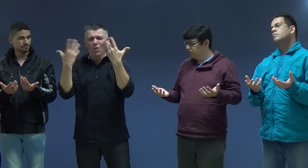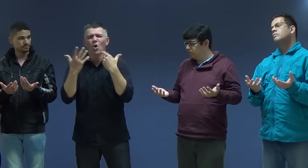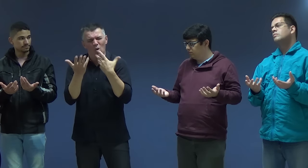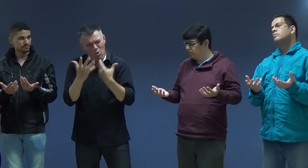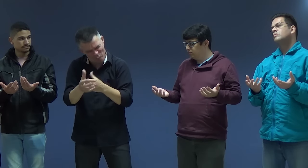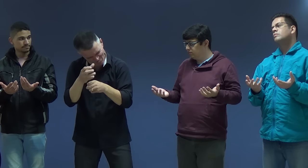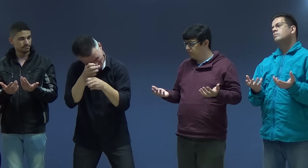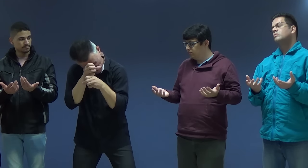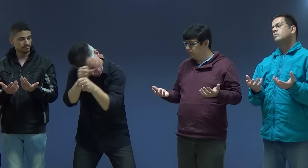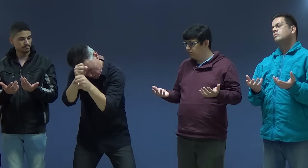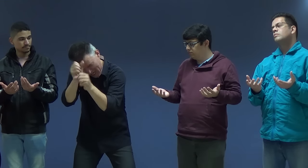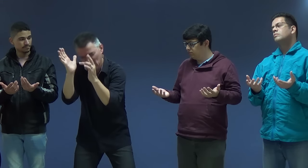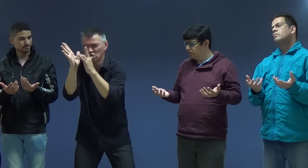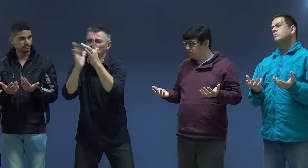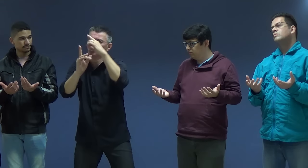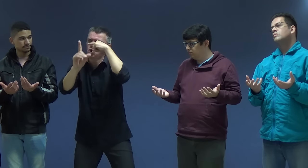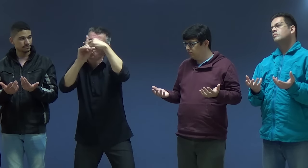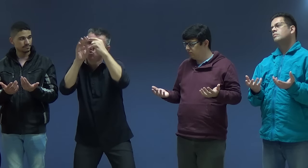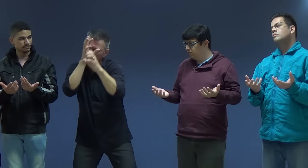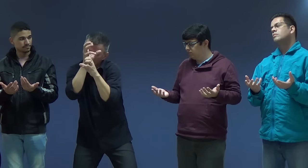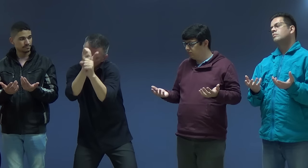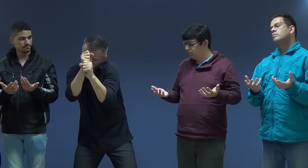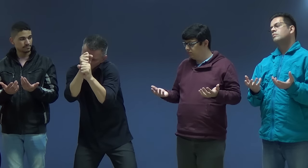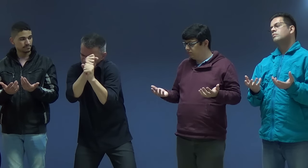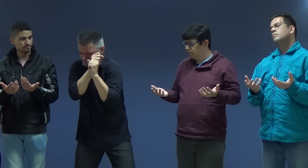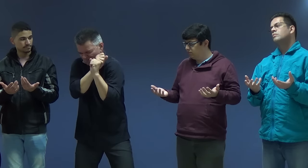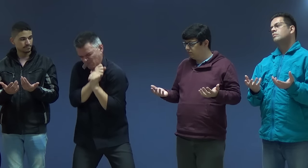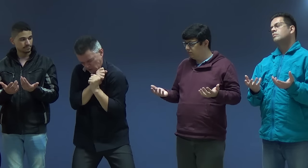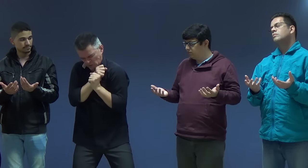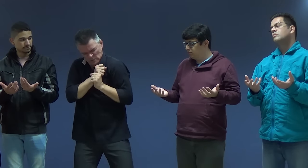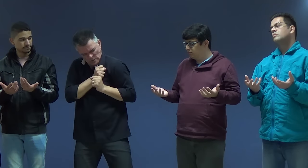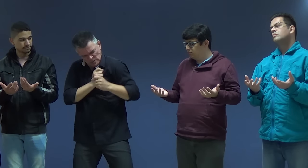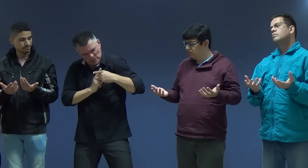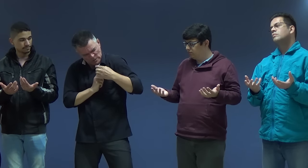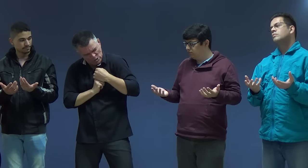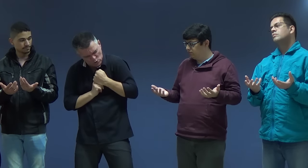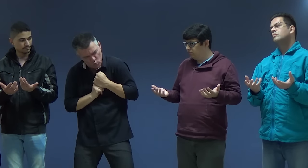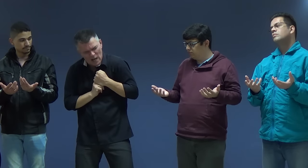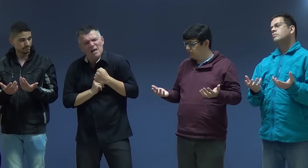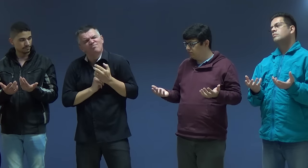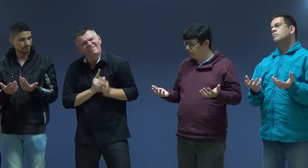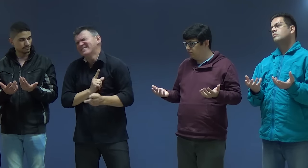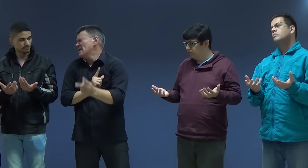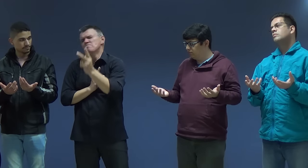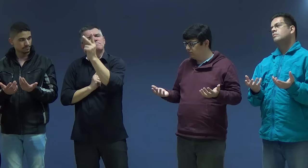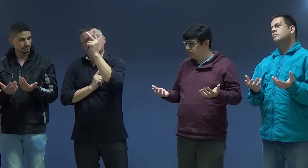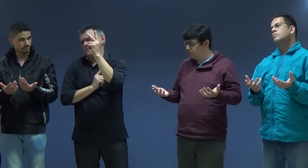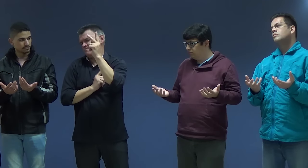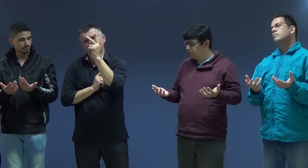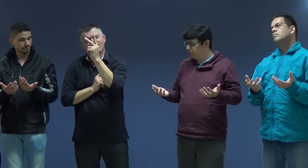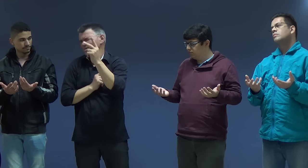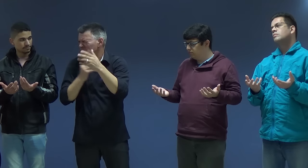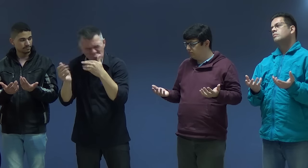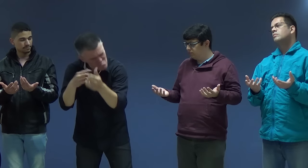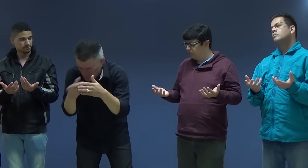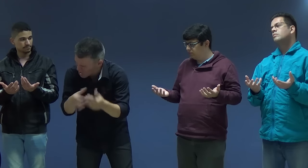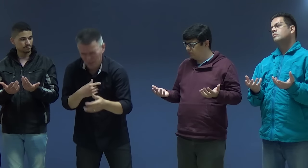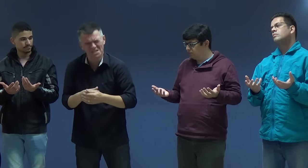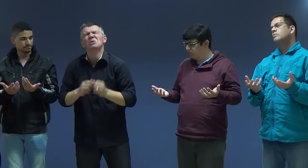Senhor. E eu quero confiar em Ti, confiar na Tua cruz, carregar ela junto comigo sempre, em